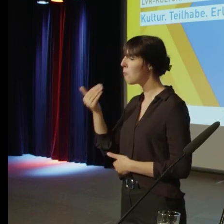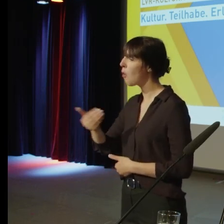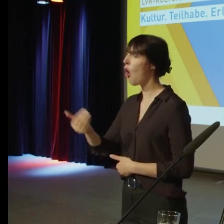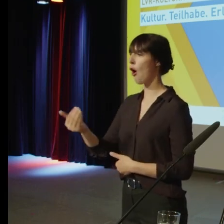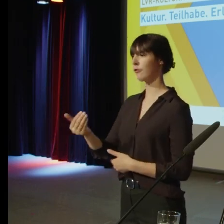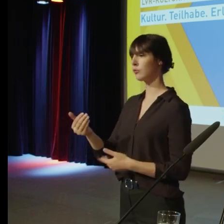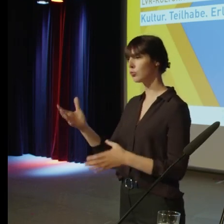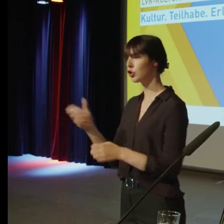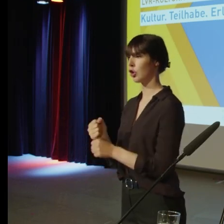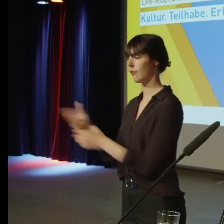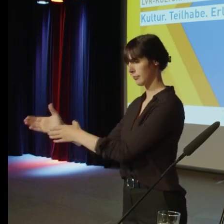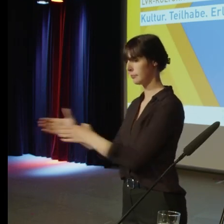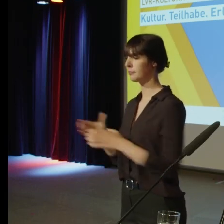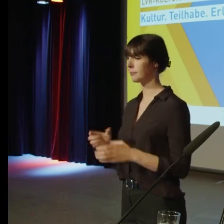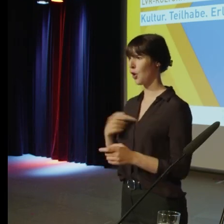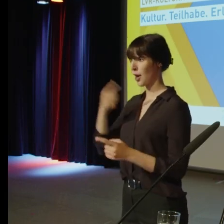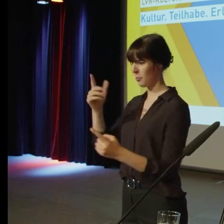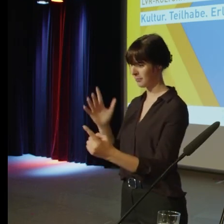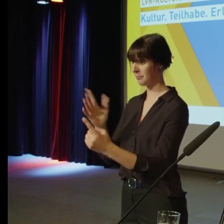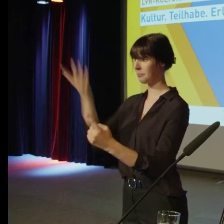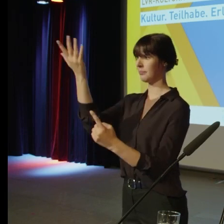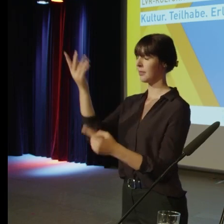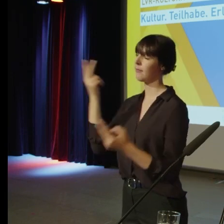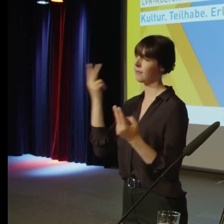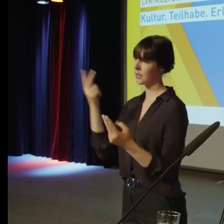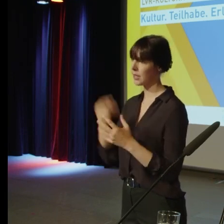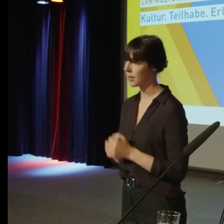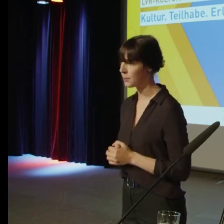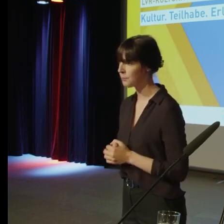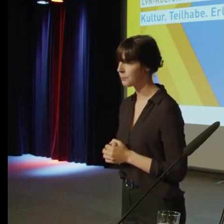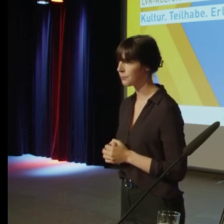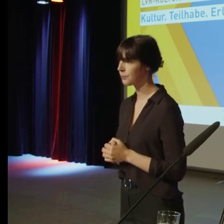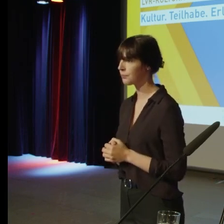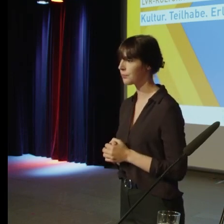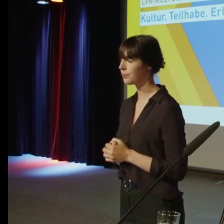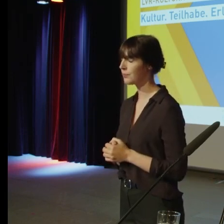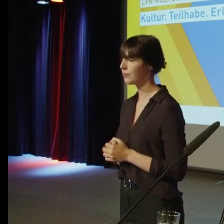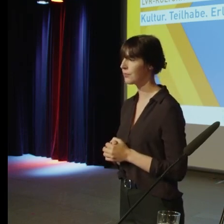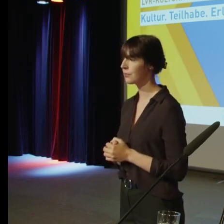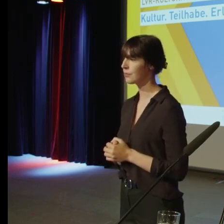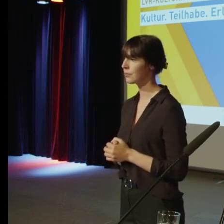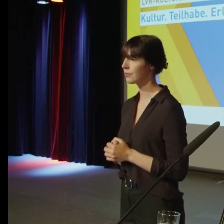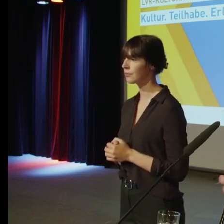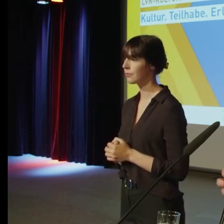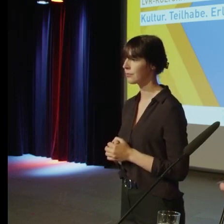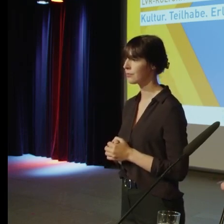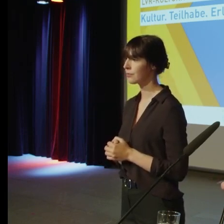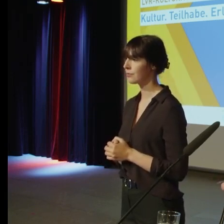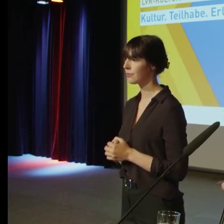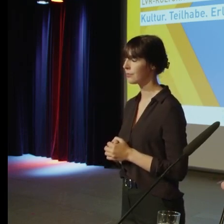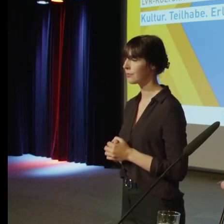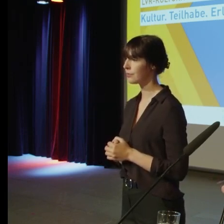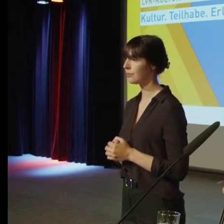diesem Zusammenhang. Ein anderer Punkt, der mich manchmal etwas verblüfft, ist so ein bisschen der, sagen wir